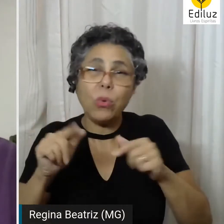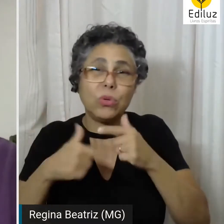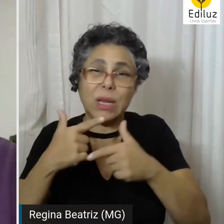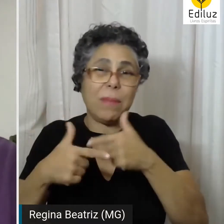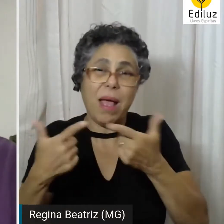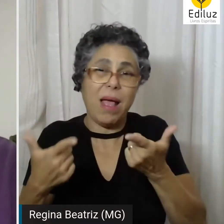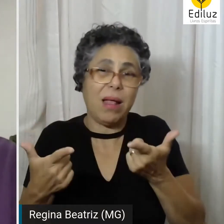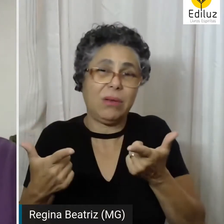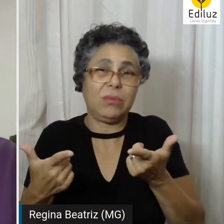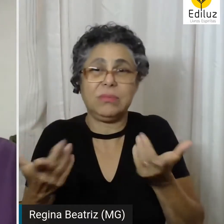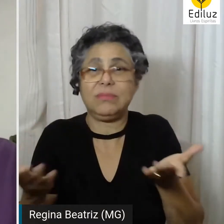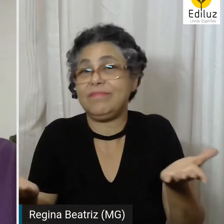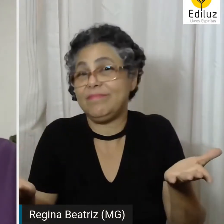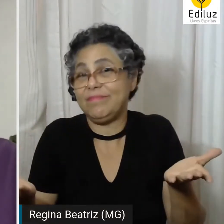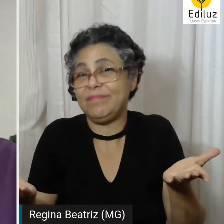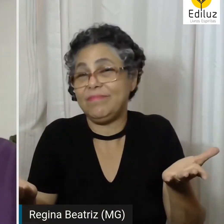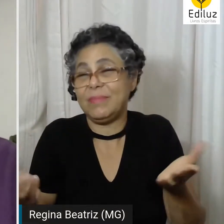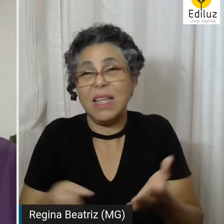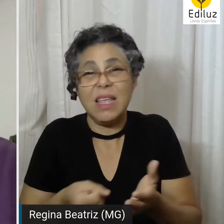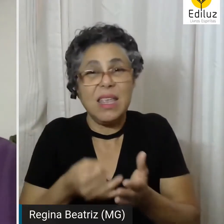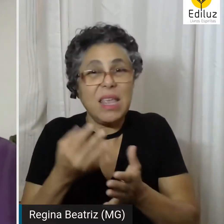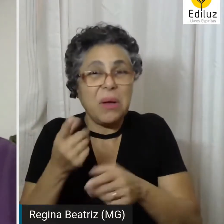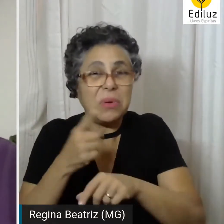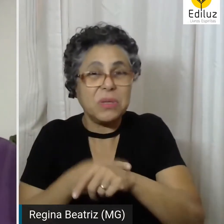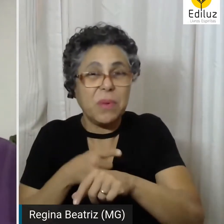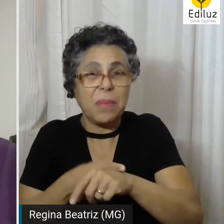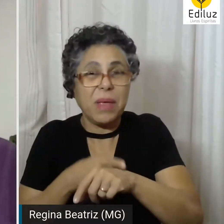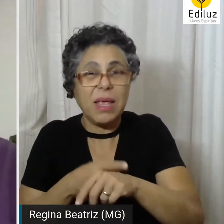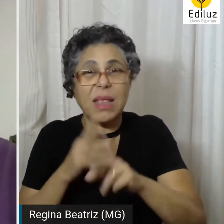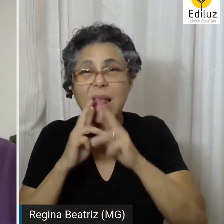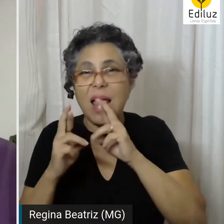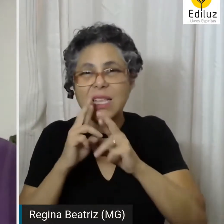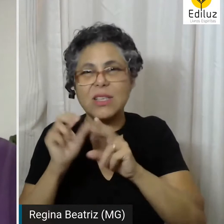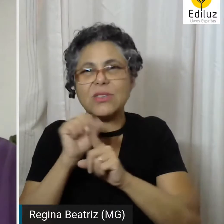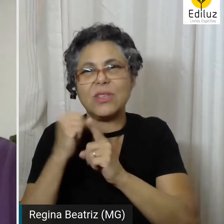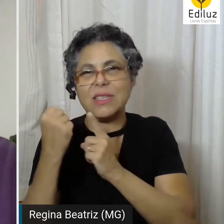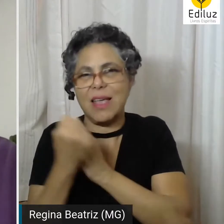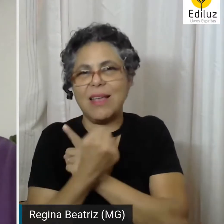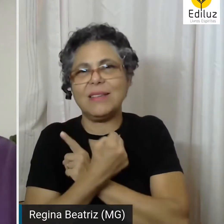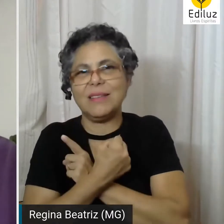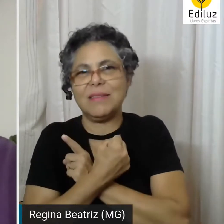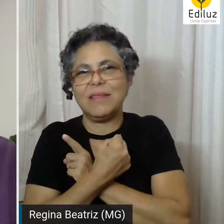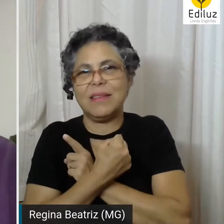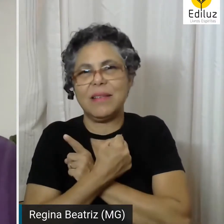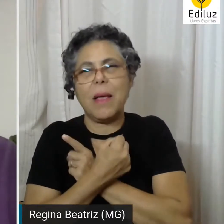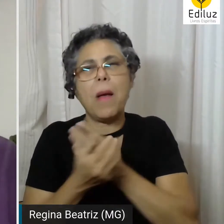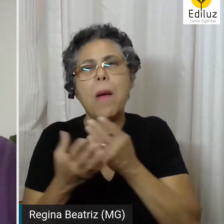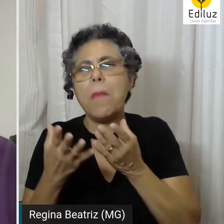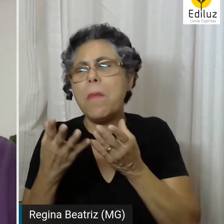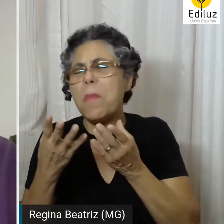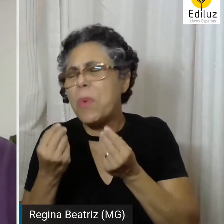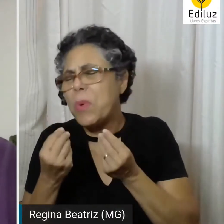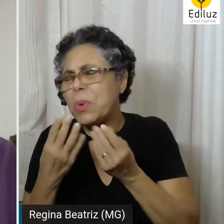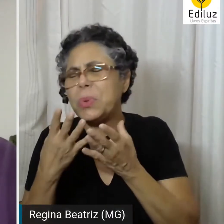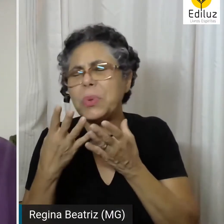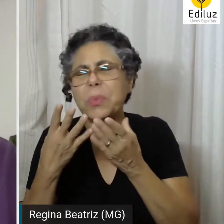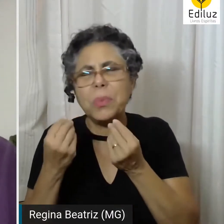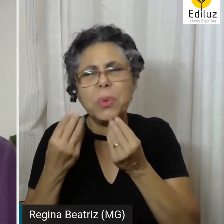trabalho, em alguns momentos, nas nossas relações sociais. Muito, muito,